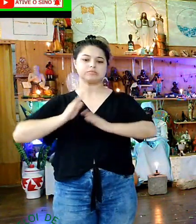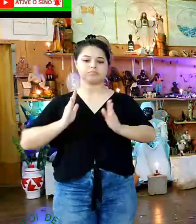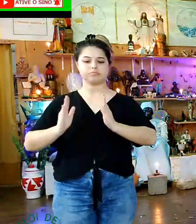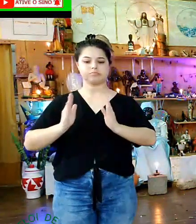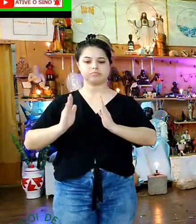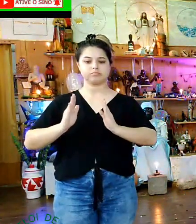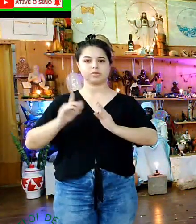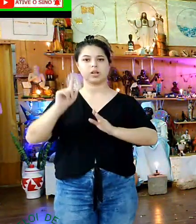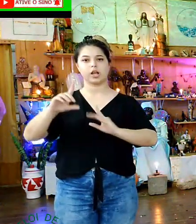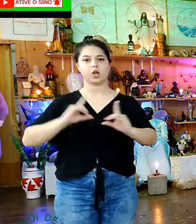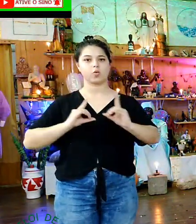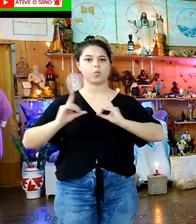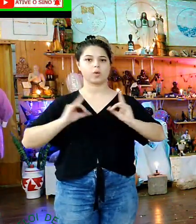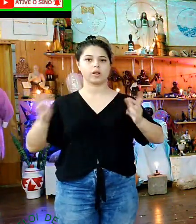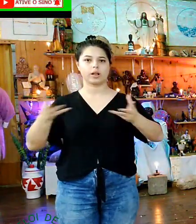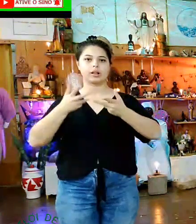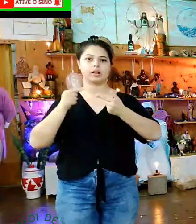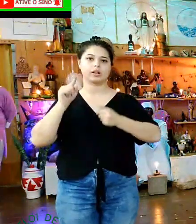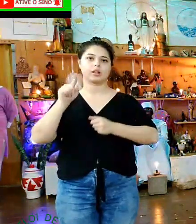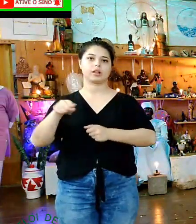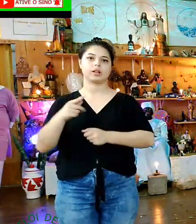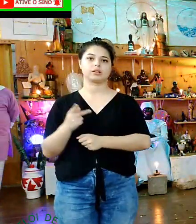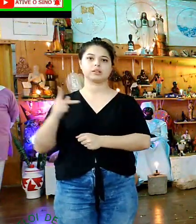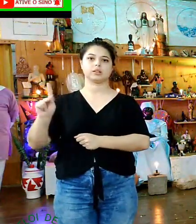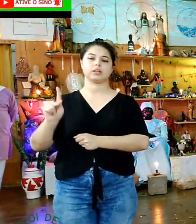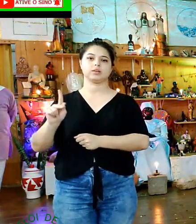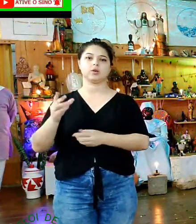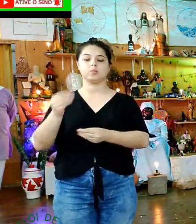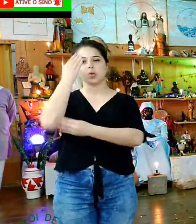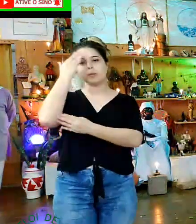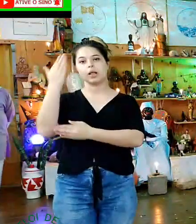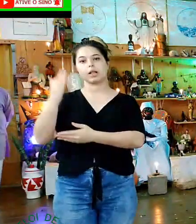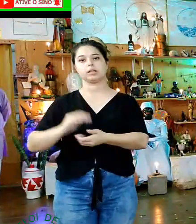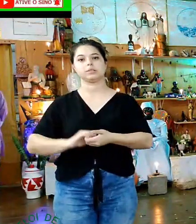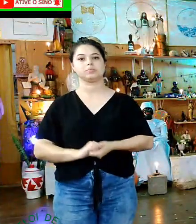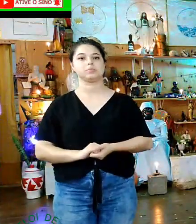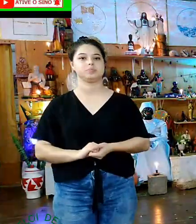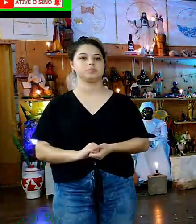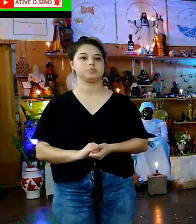período cuja coordenação linda do GDIREC sempre foi. Muito obrigada.